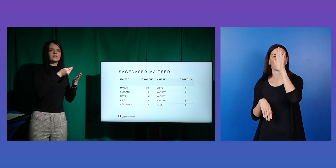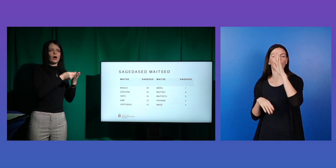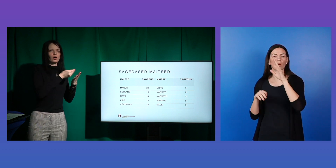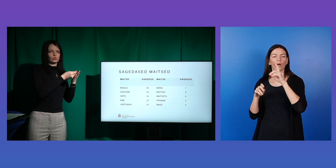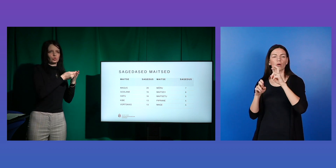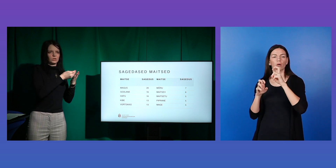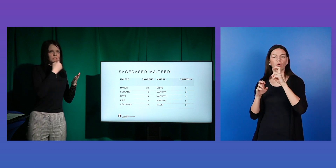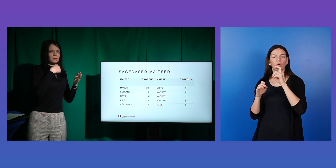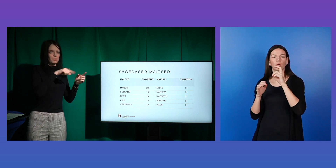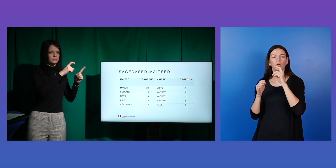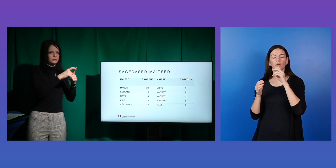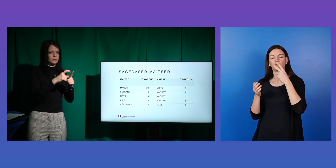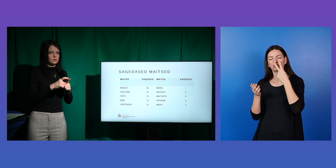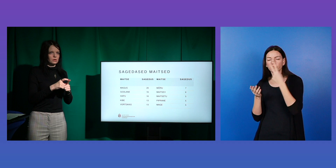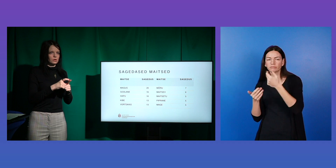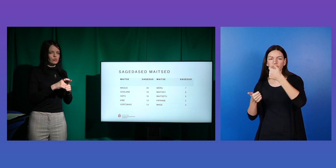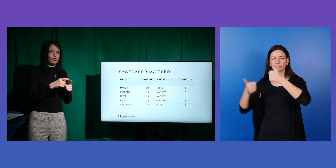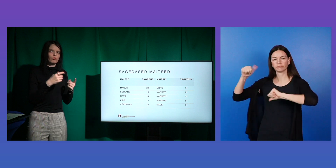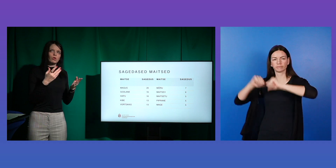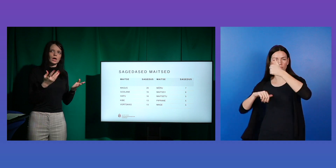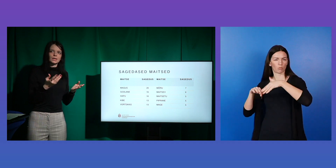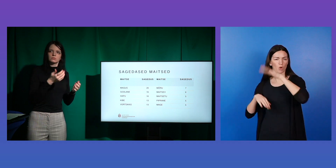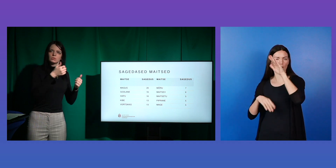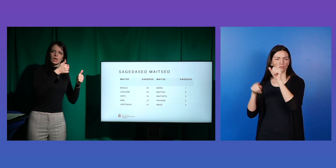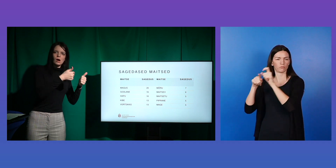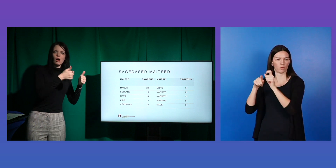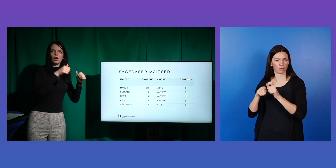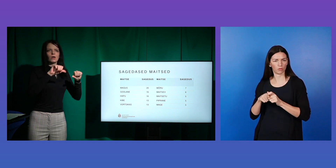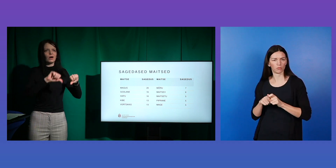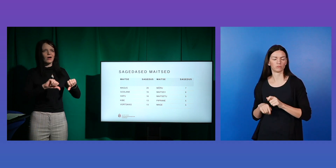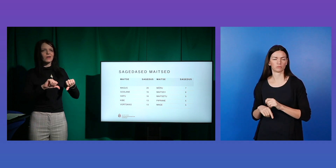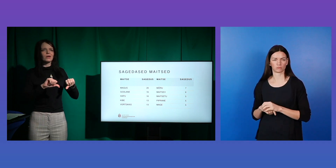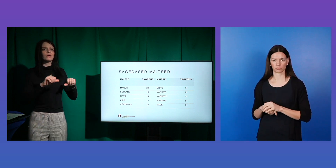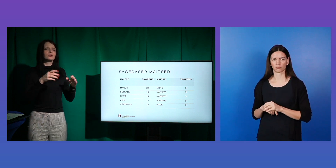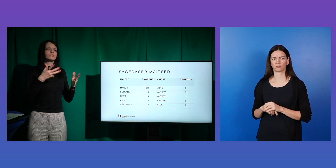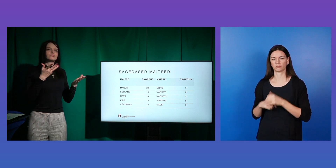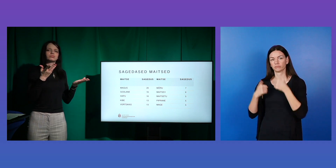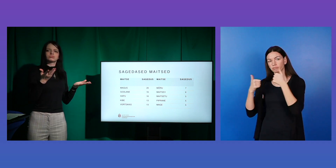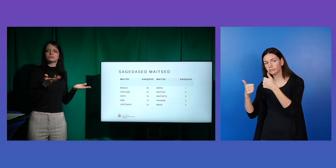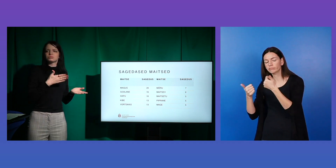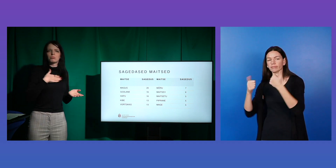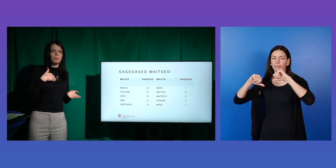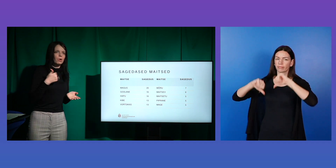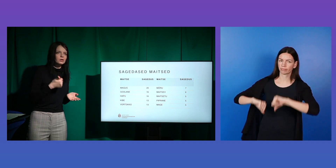Samuti eesti keeles rohkem oli sellist hinnangulist sõnavara. Hea, halb,